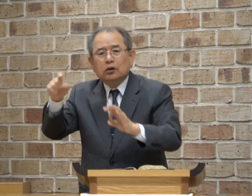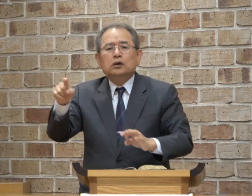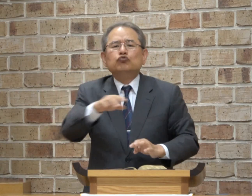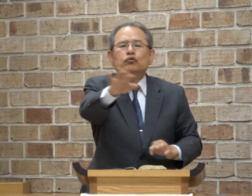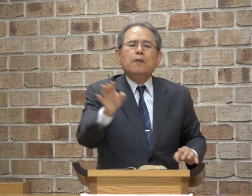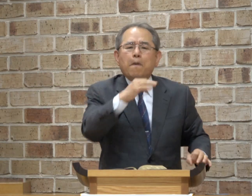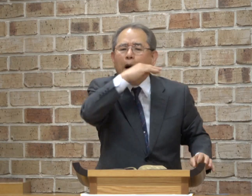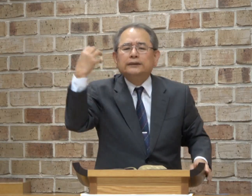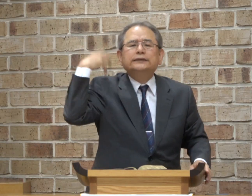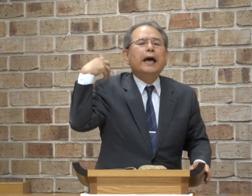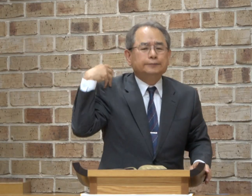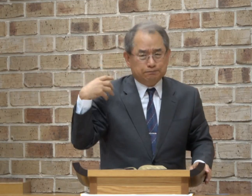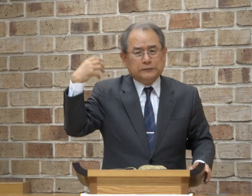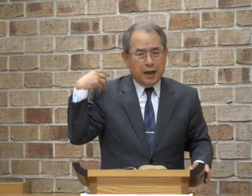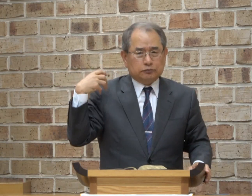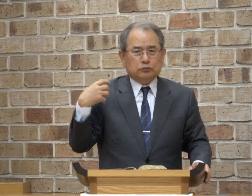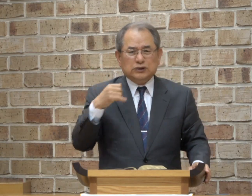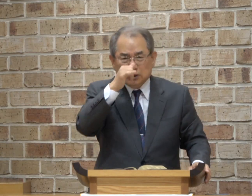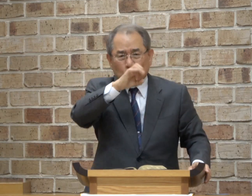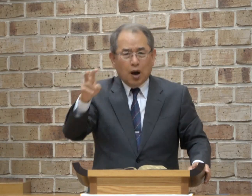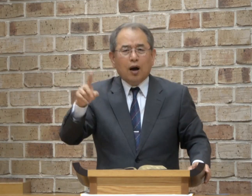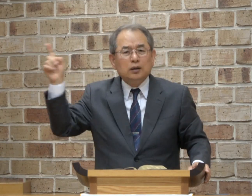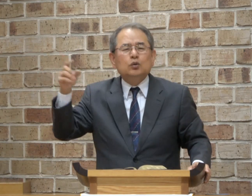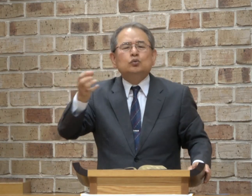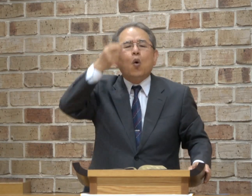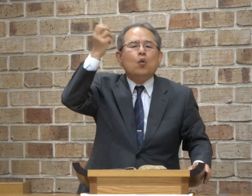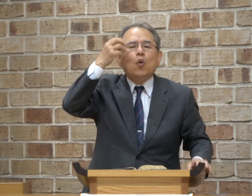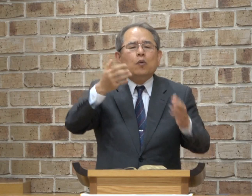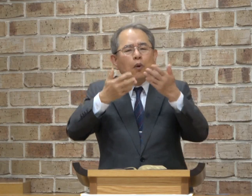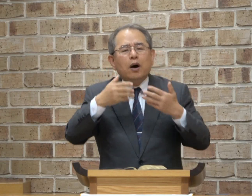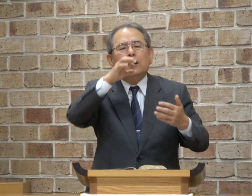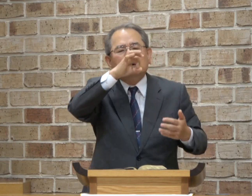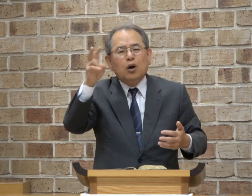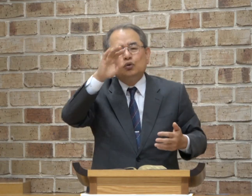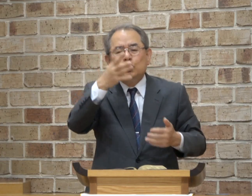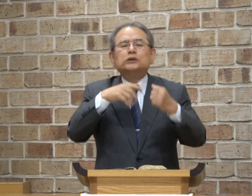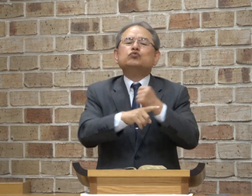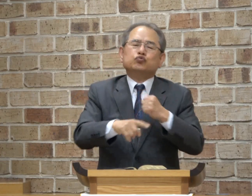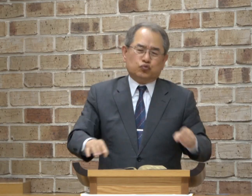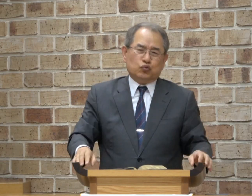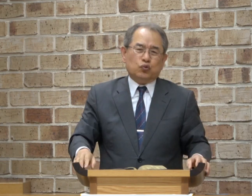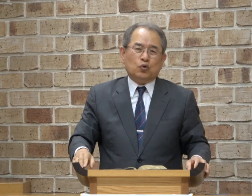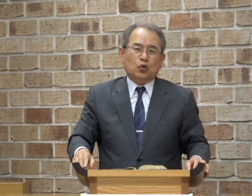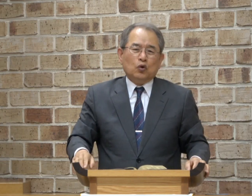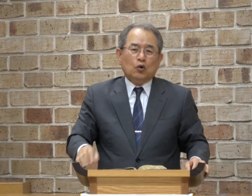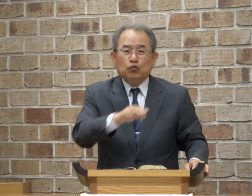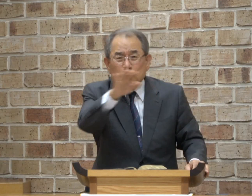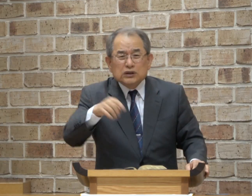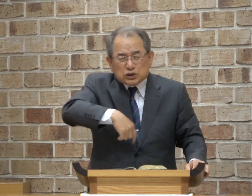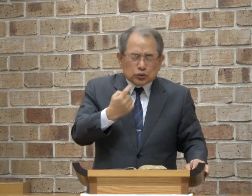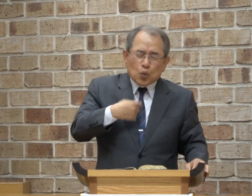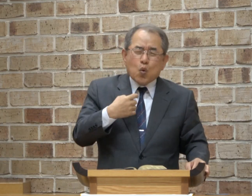성령을 받았으면 영혼을 보고 불쌍히 여기며 이 복음을 전하는 영혼 구원의 사명을 감당을 해야